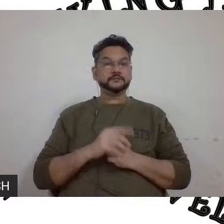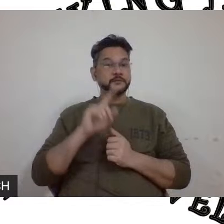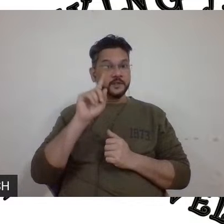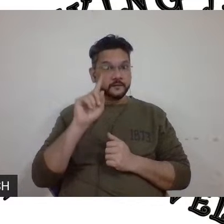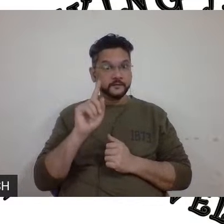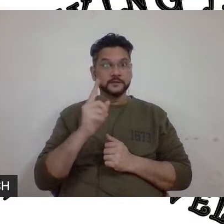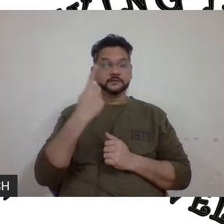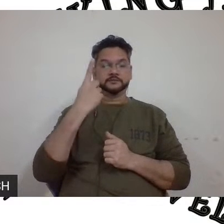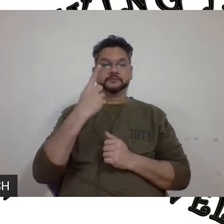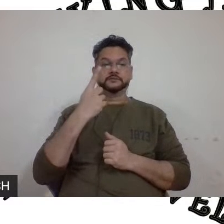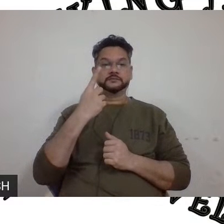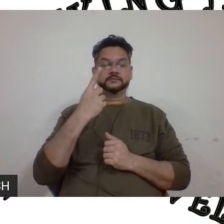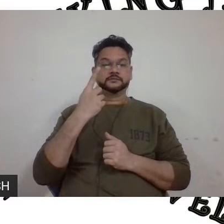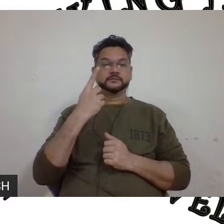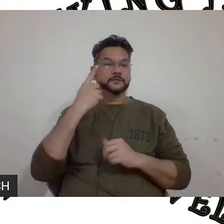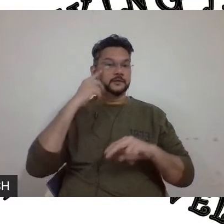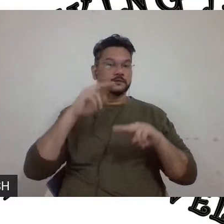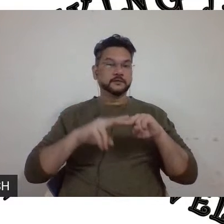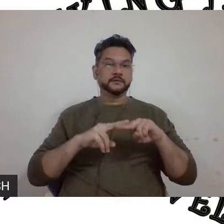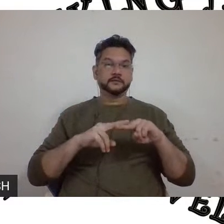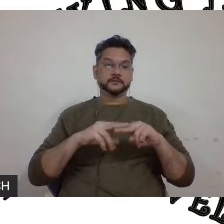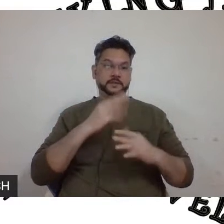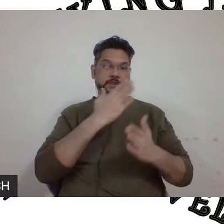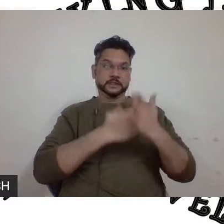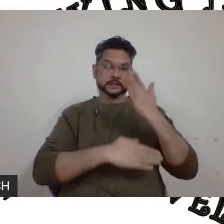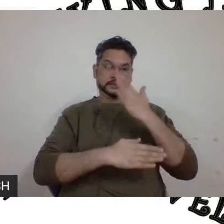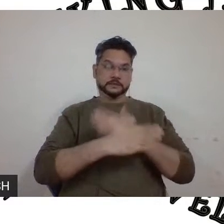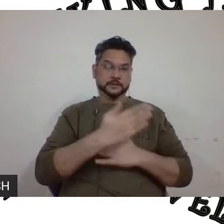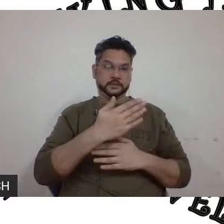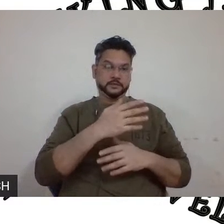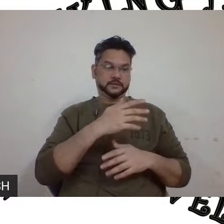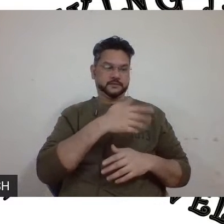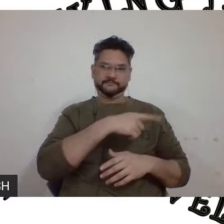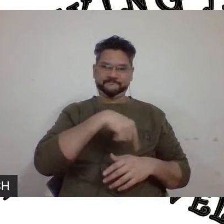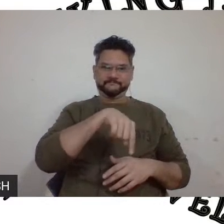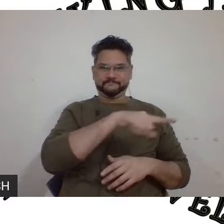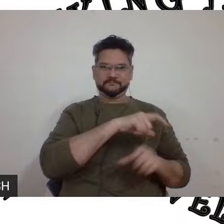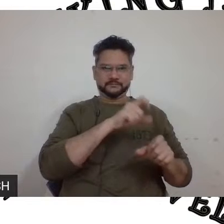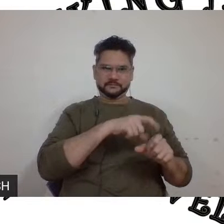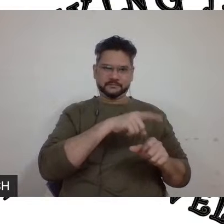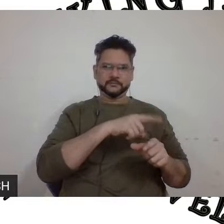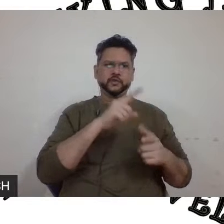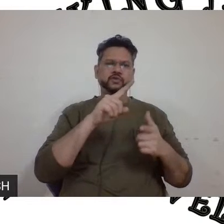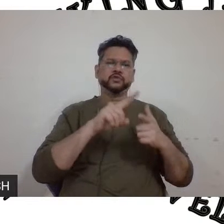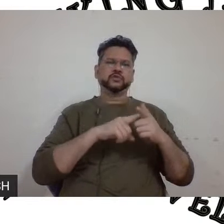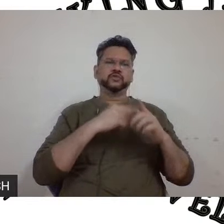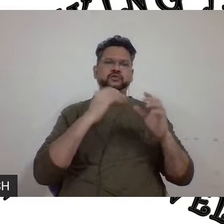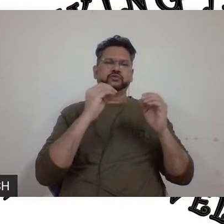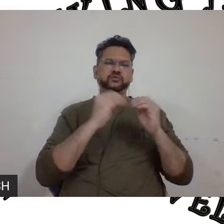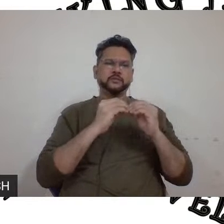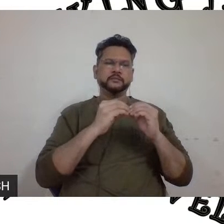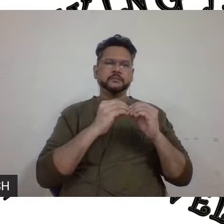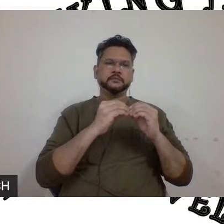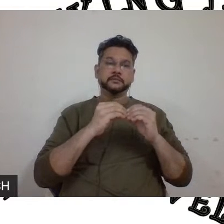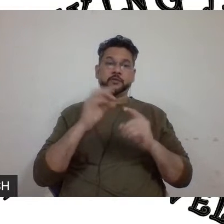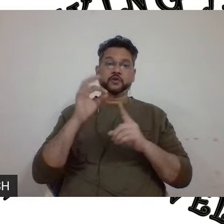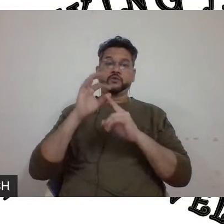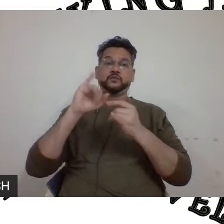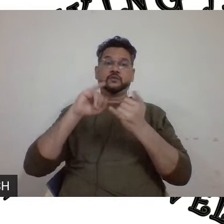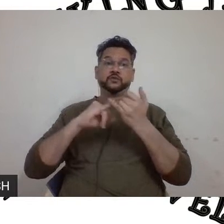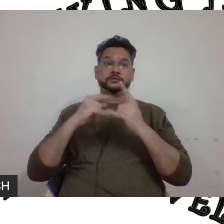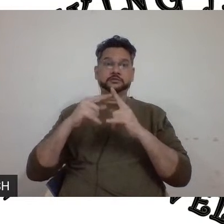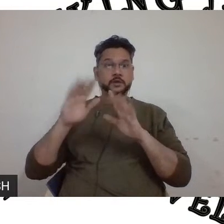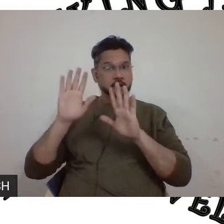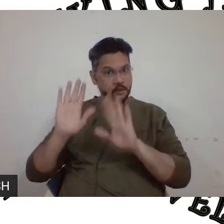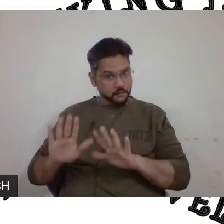तो पर्सन विद डिसेबिलिटीज के लिए जॉब्स हैं क्या या पोस्ट हैं क्या, इसकी बात कह सकते हैं।